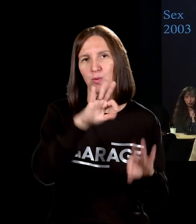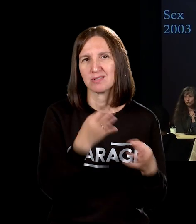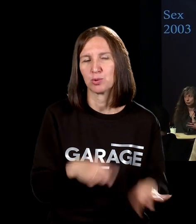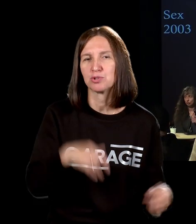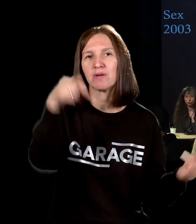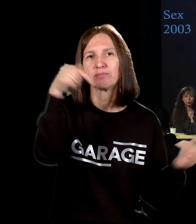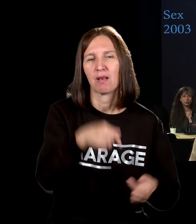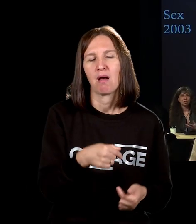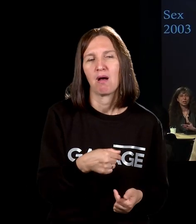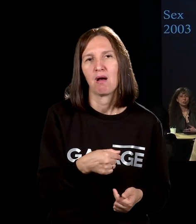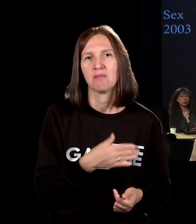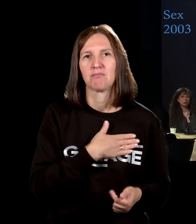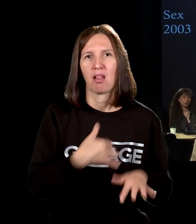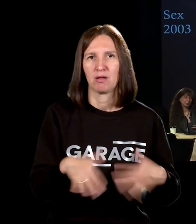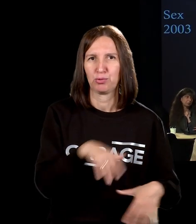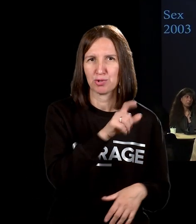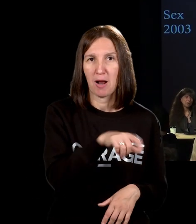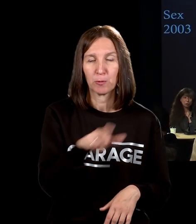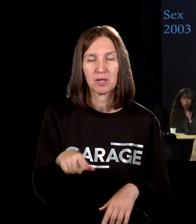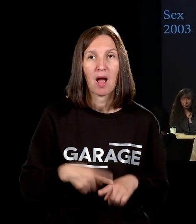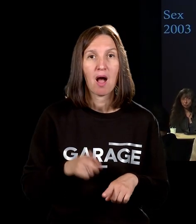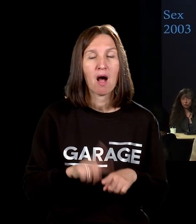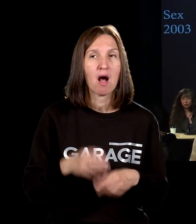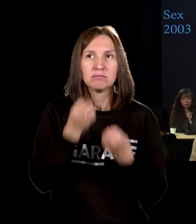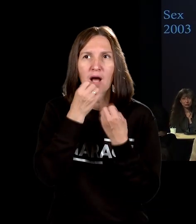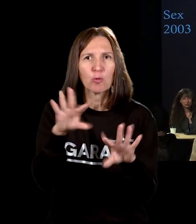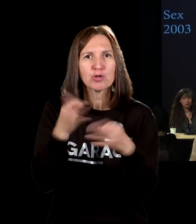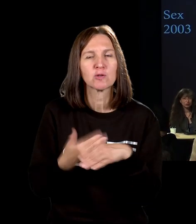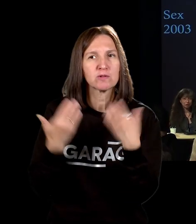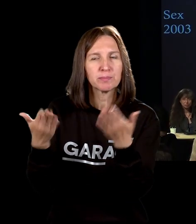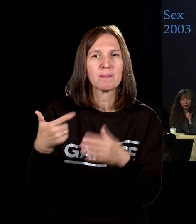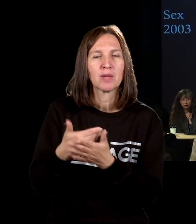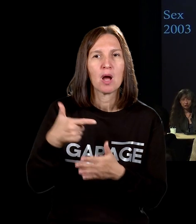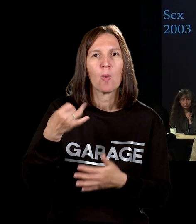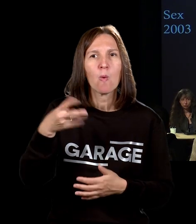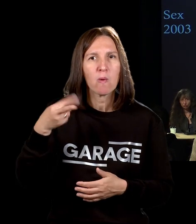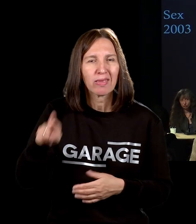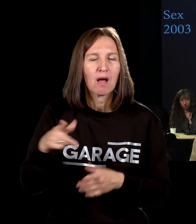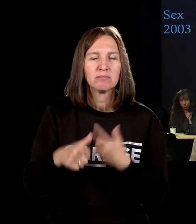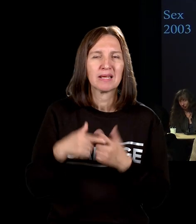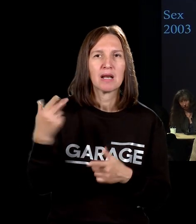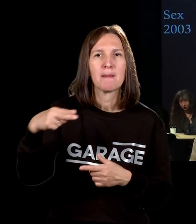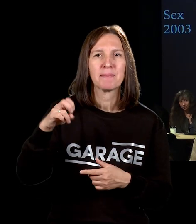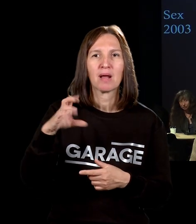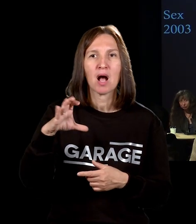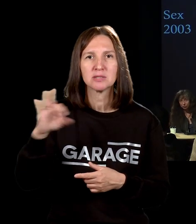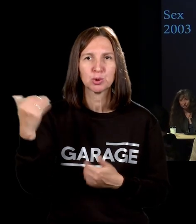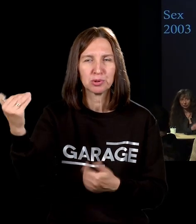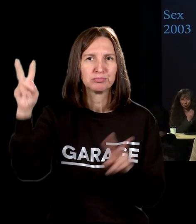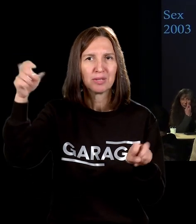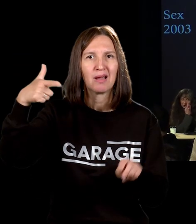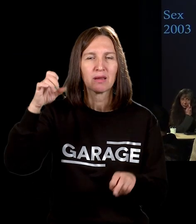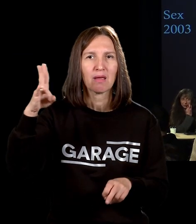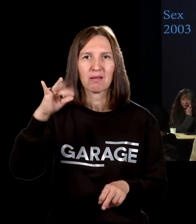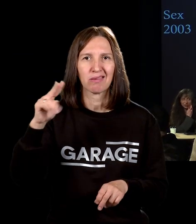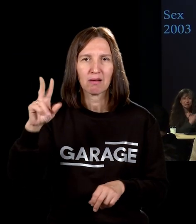вот хорошее искусство, несущее, будь это Гоя, будь это Герника Пикассо, будь это Отто Дикс, будь